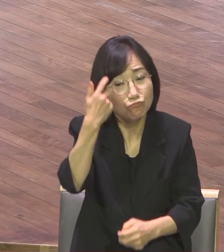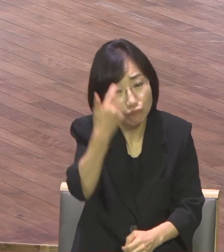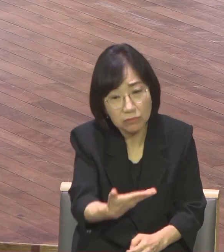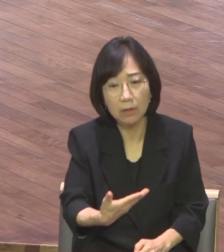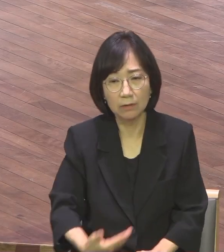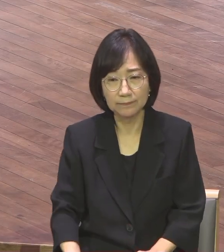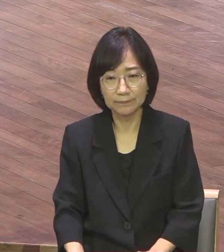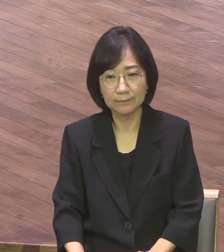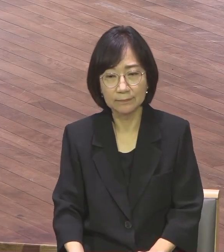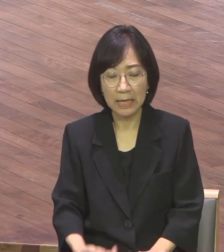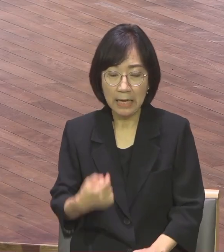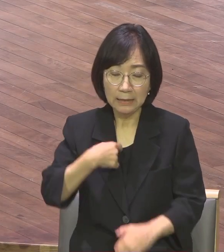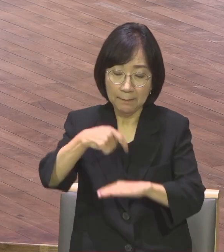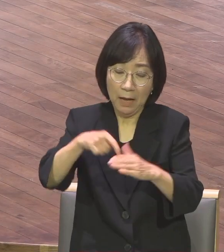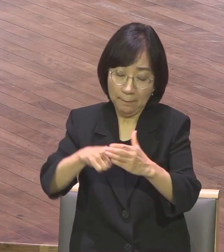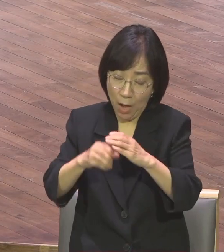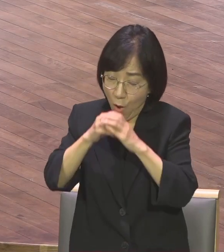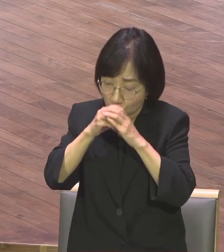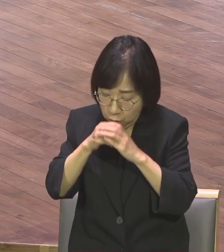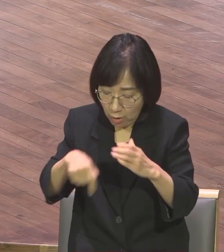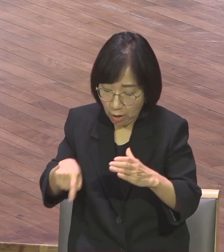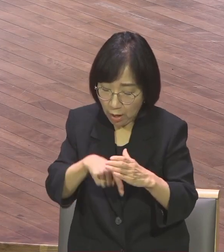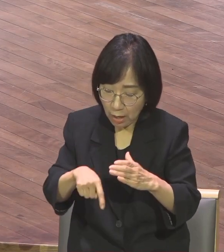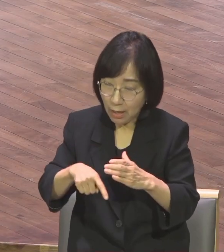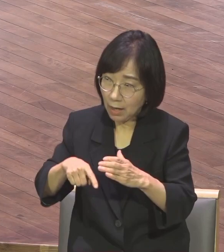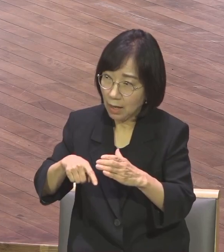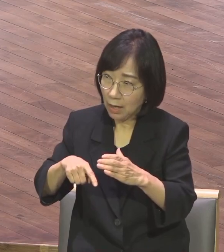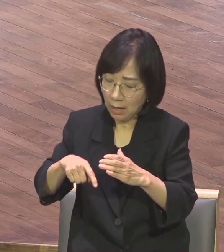무엇을 하여 내 공허를 채울 수 있겠습니까,